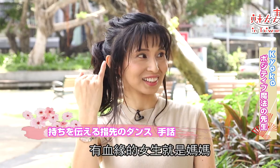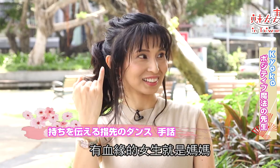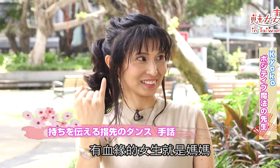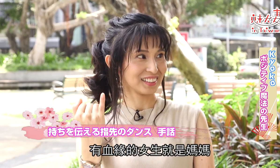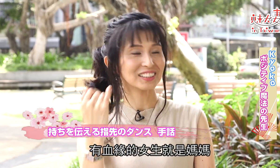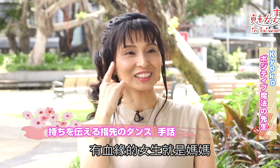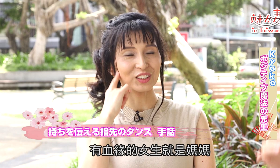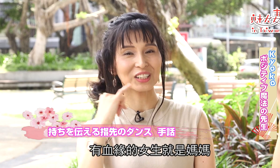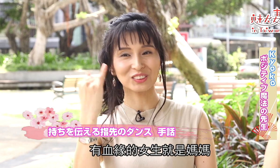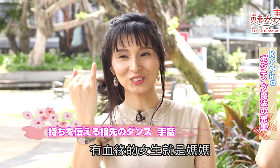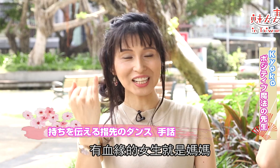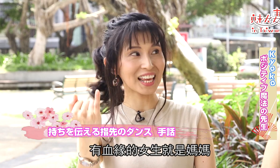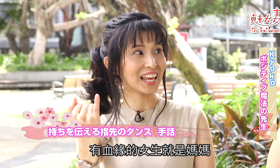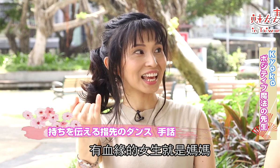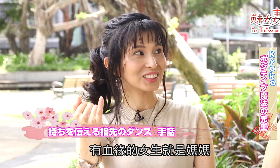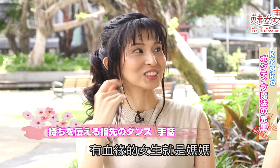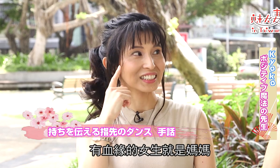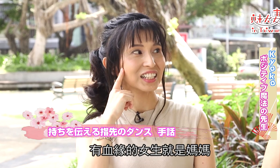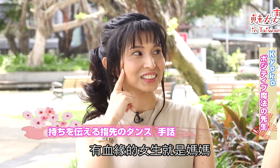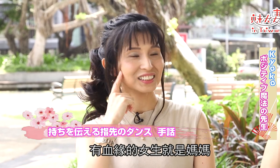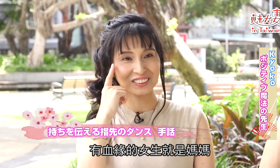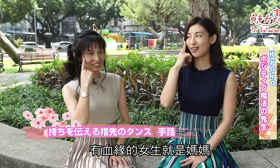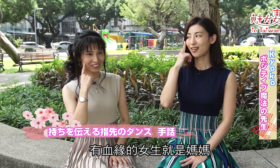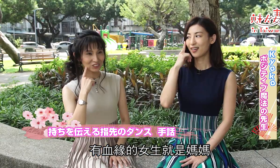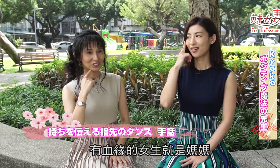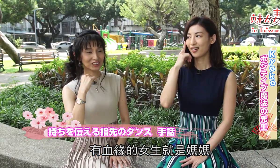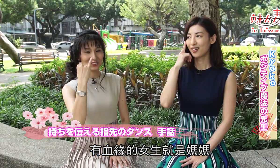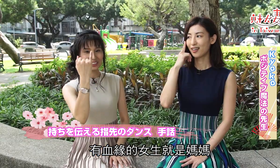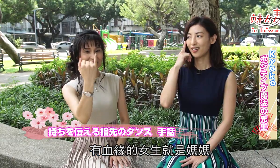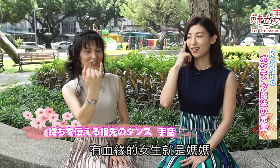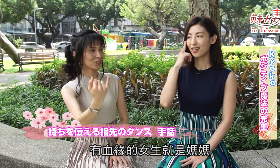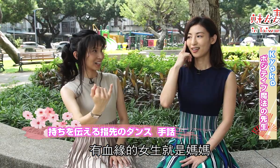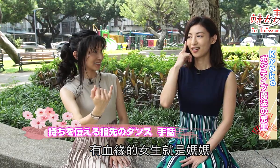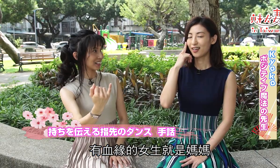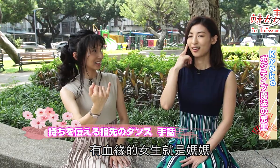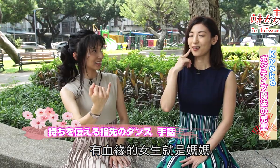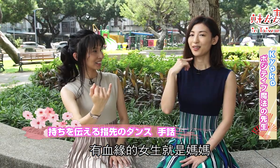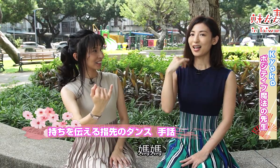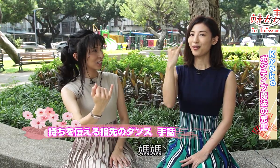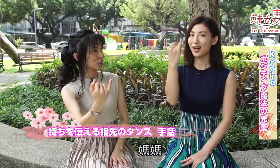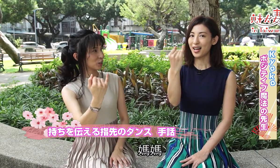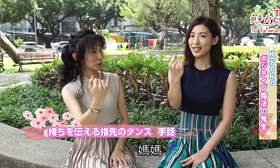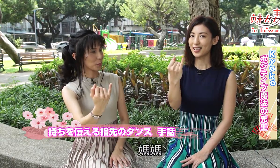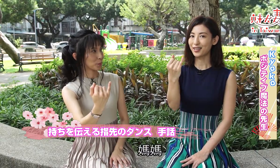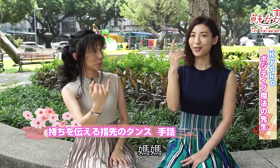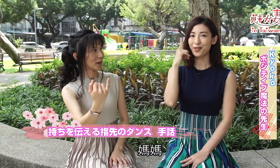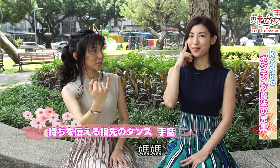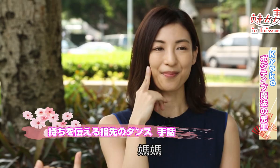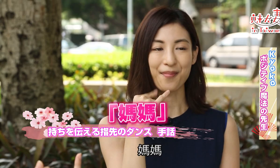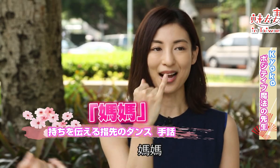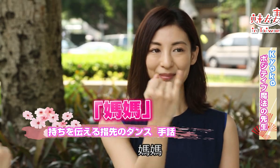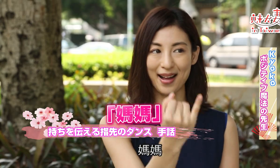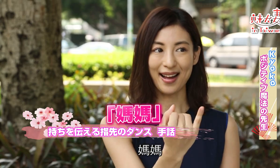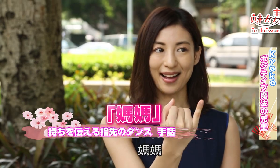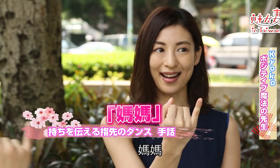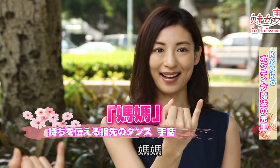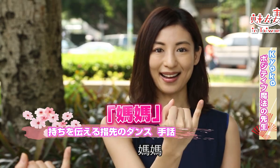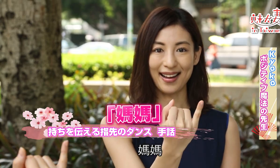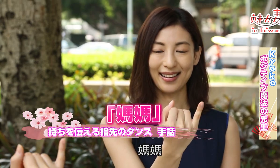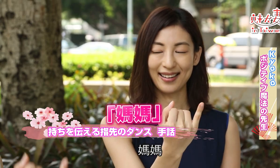ん、女の人で、そうですね、血筋が通ってる女の人でお母さん、 それがお母さんと まあまあですね、 まあまあ、 そうですね、まあまあっ